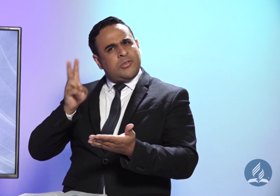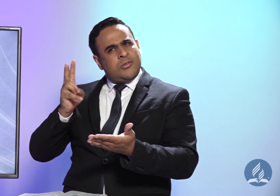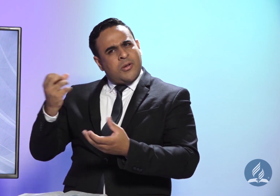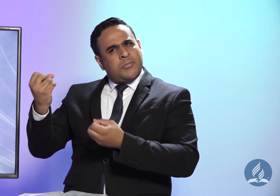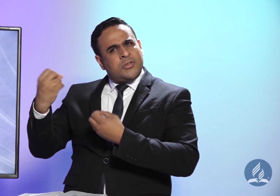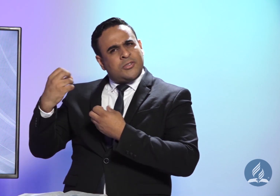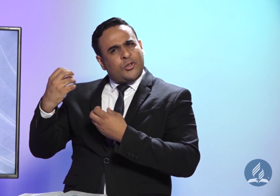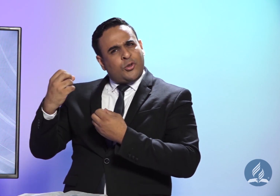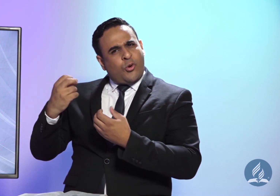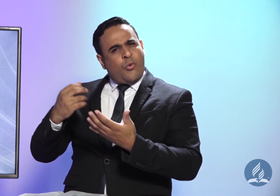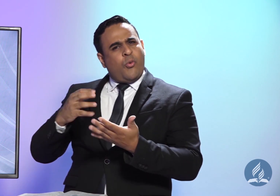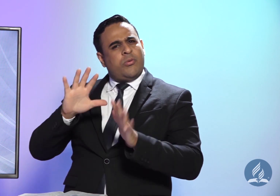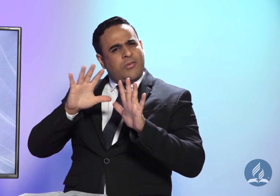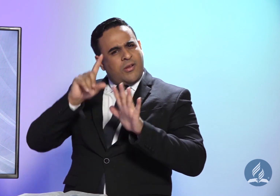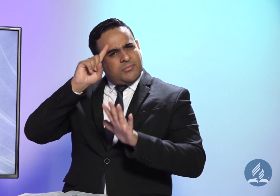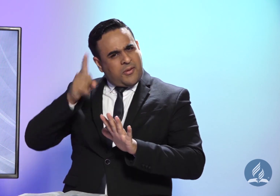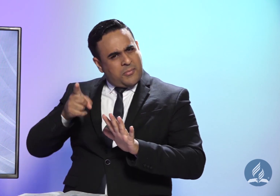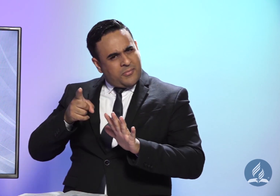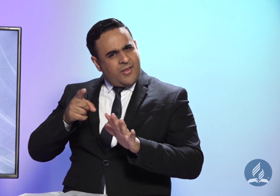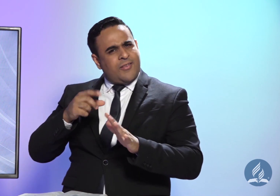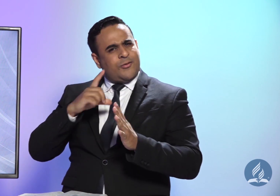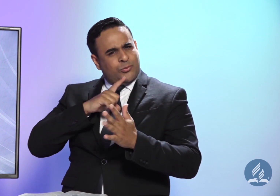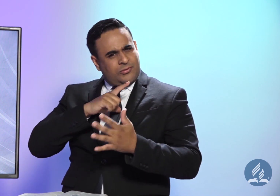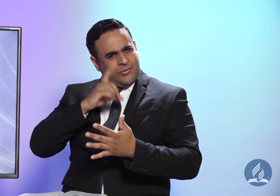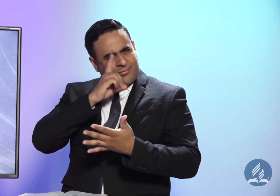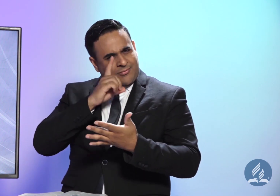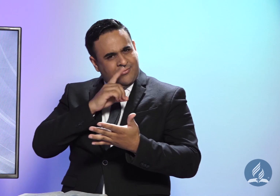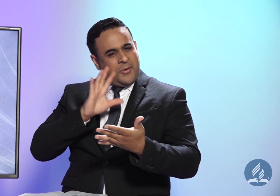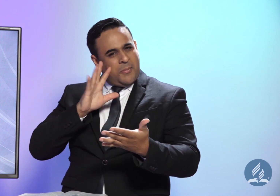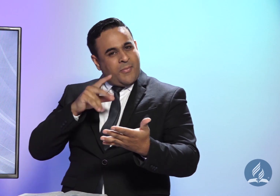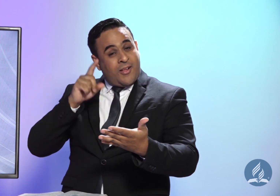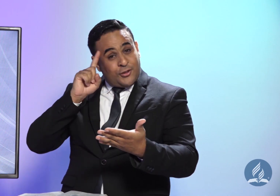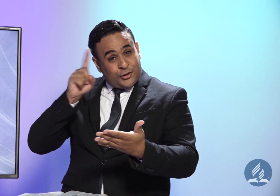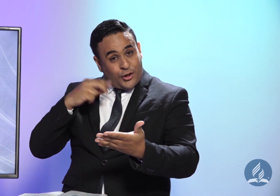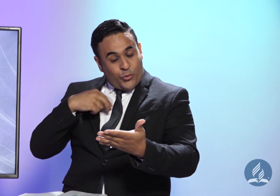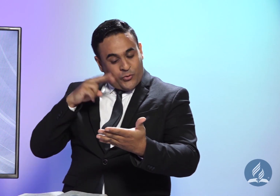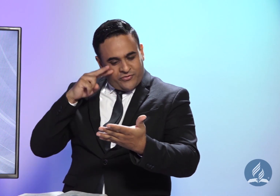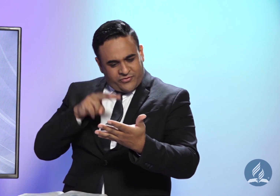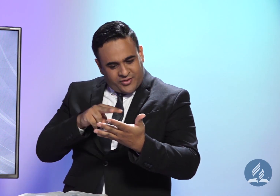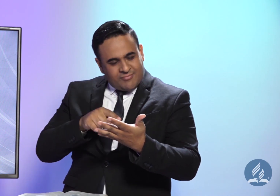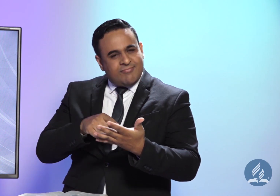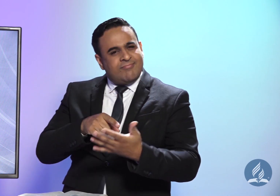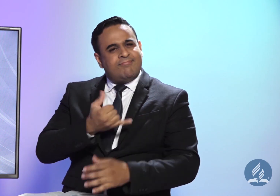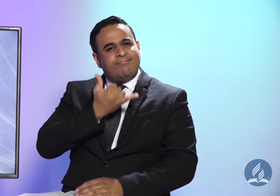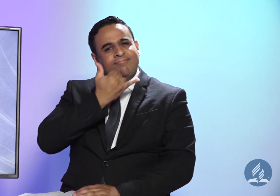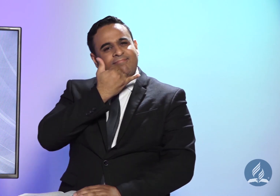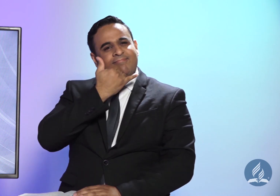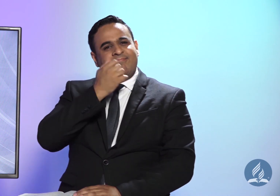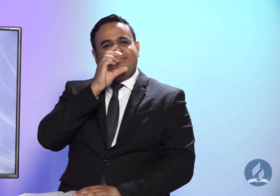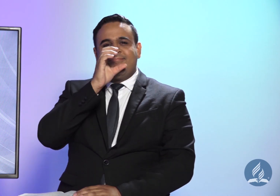a Bíblia, folheou e me mostrou. E quando eu li aquilo,